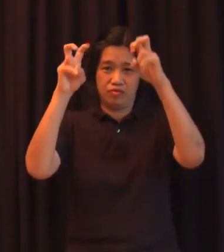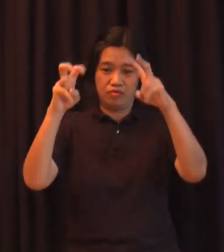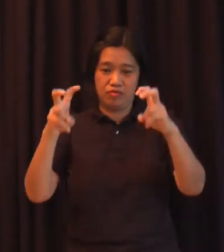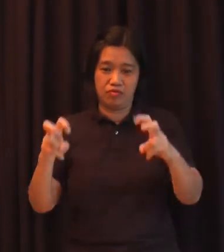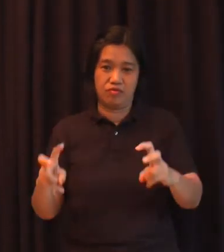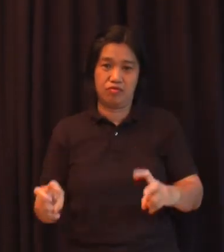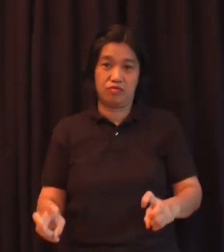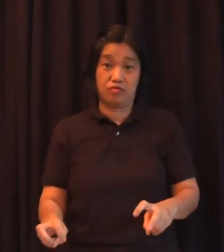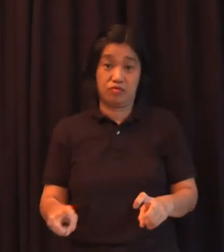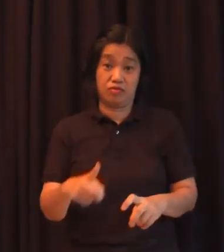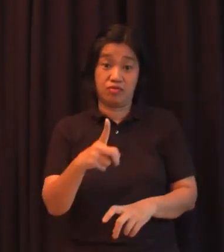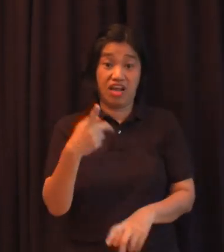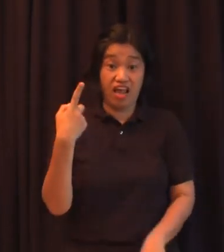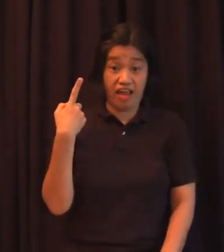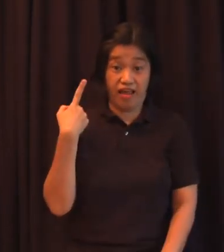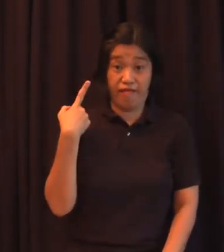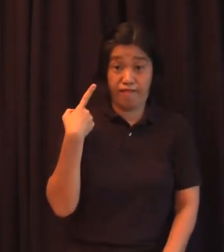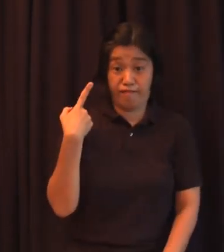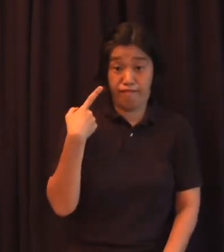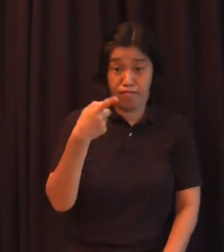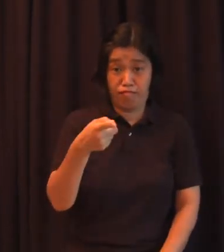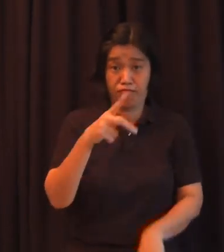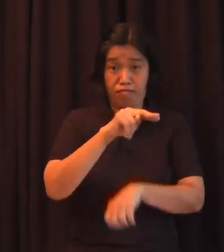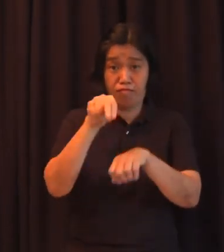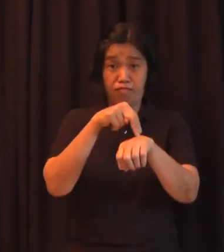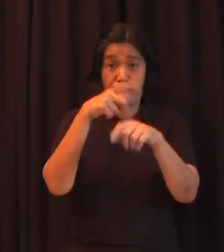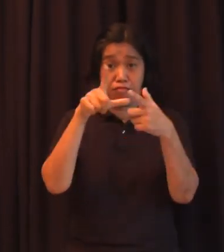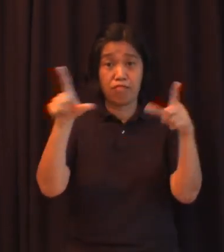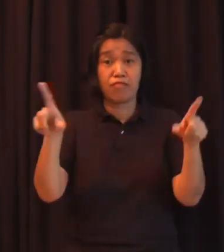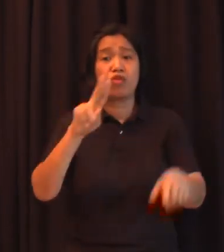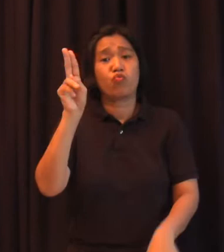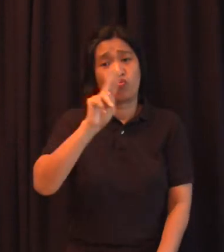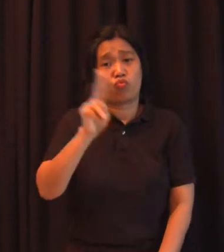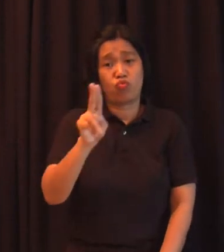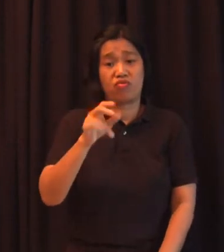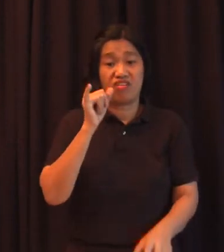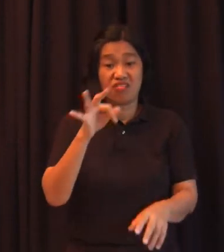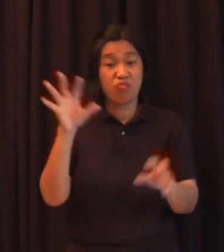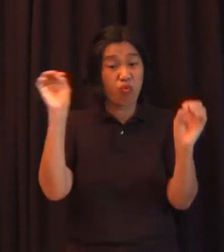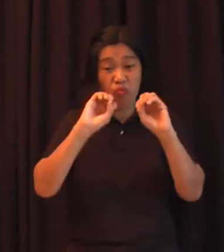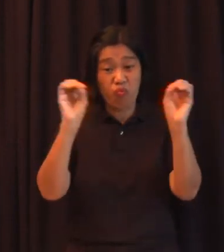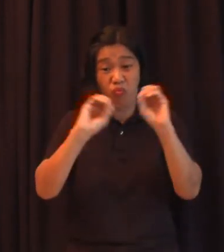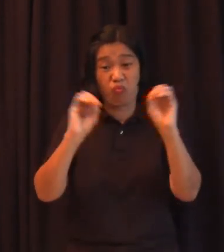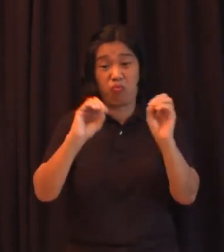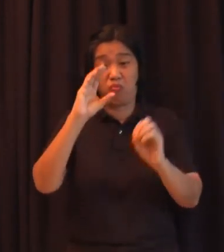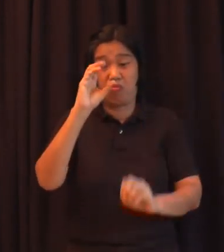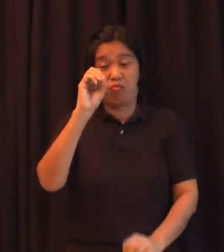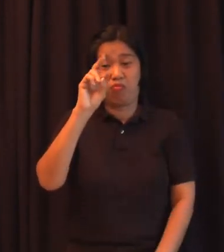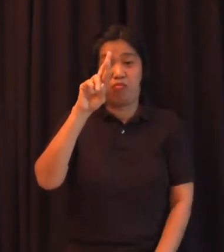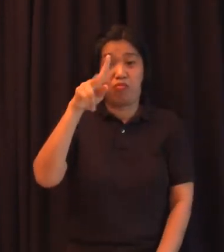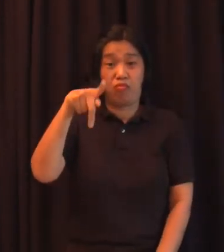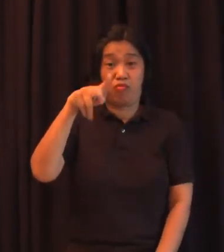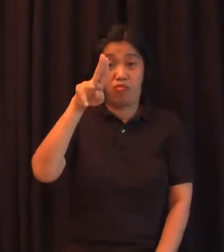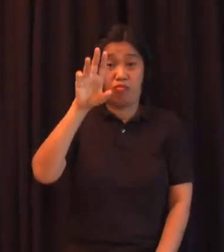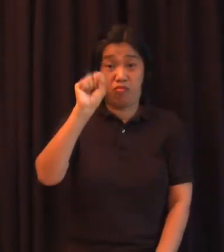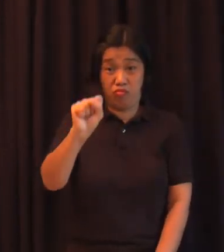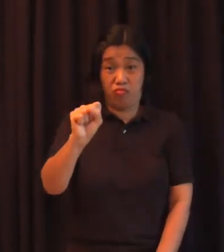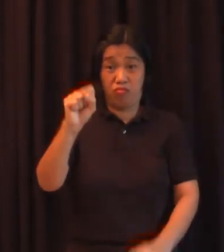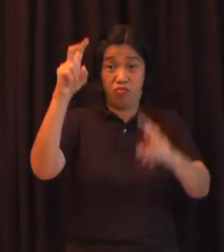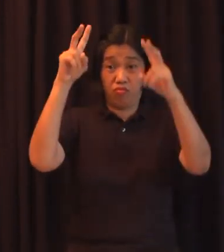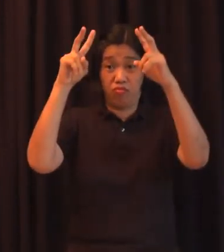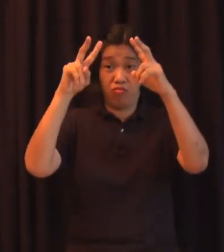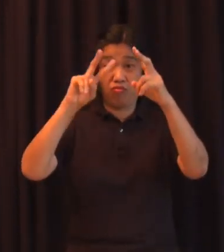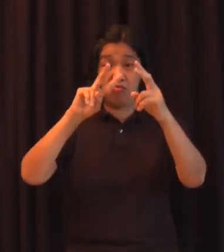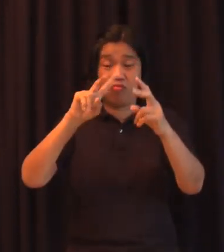gamitin mo tapos kung wala dyan sa existing corpus na yan tignan mo yung iba't ibang katutubong wika